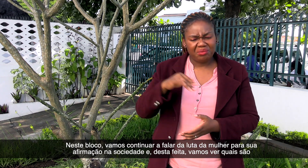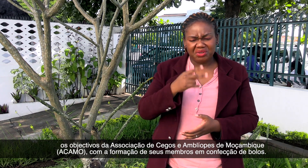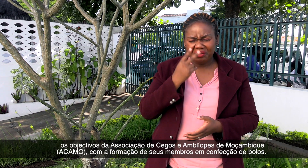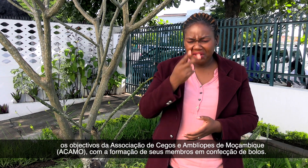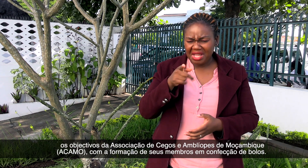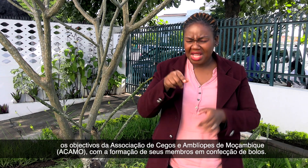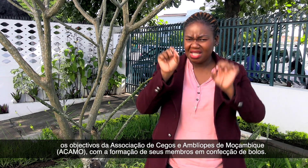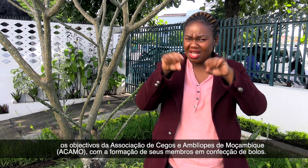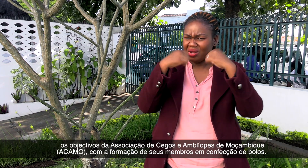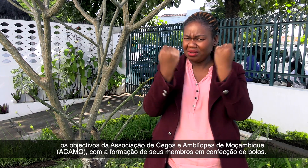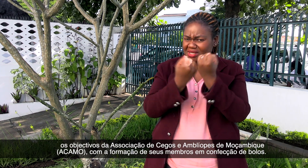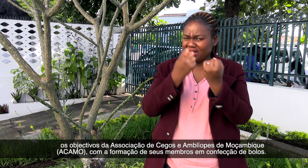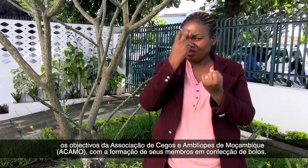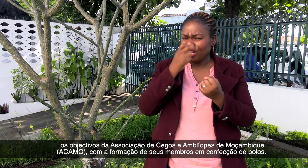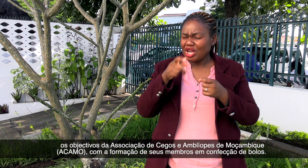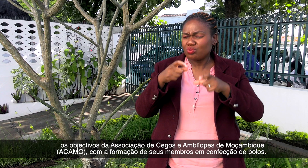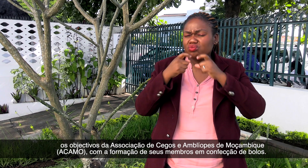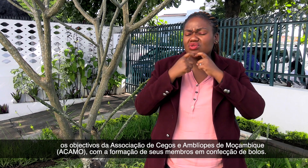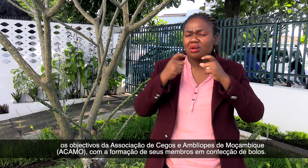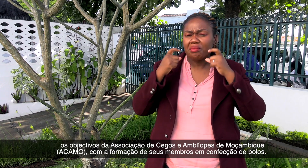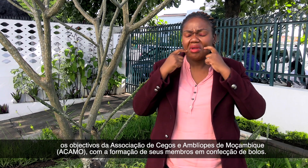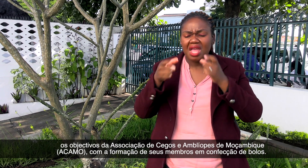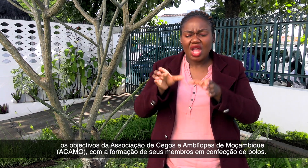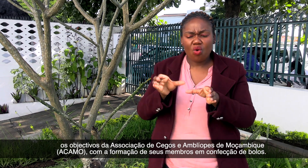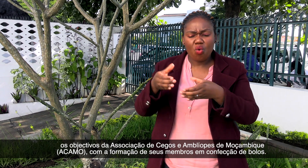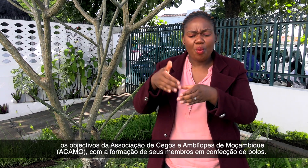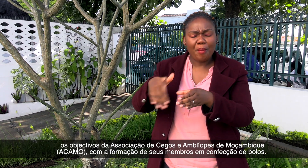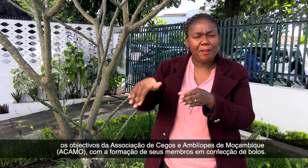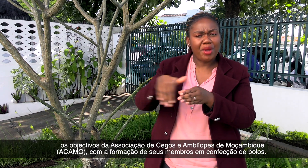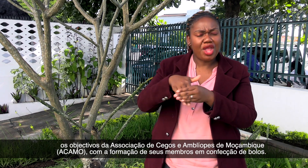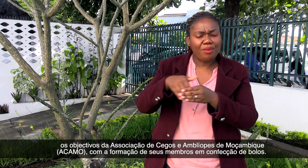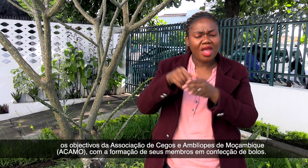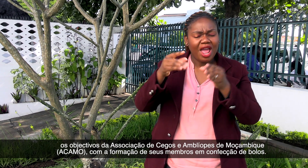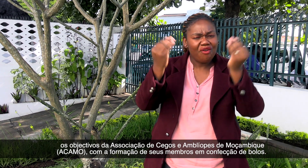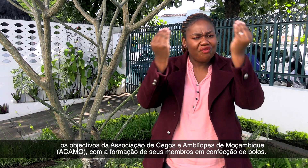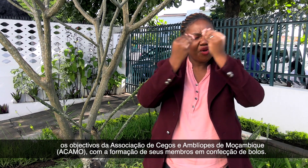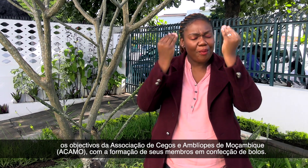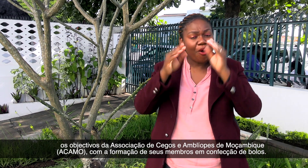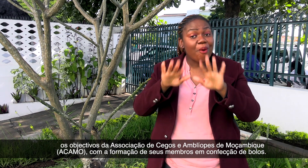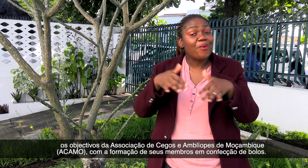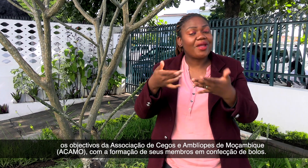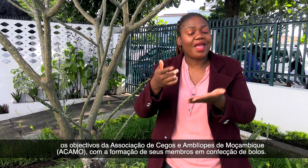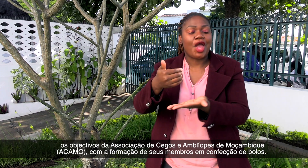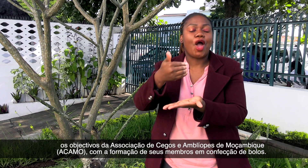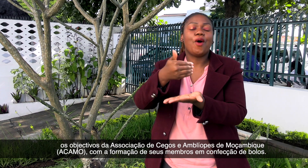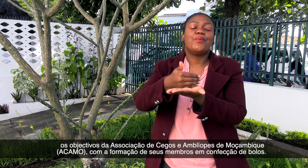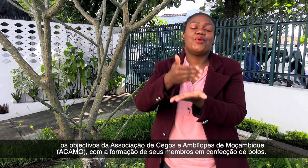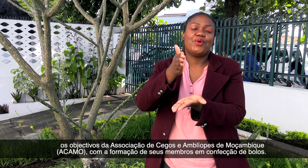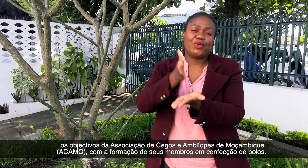ver quais são os objetivos da Associação de Cegos e Ambliopos de Moçambique, a Camo, com a formação de seus membros em